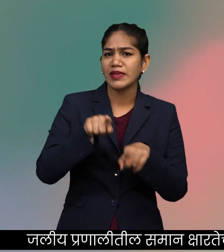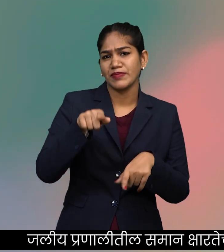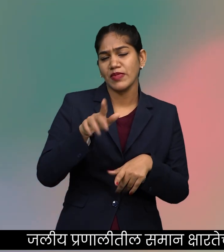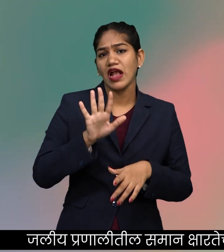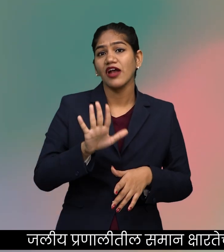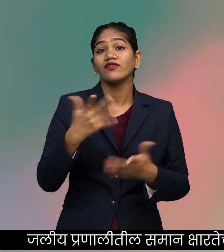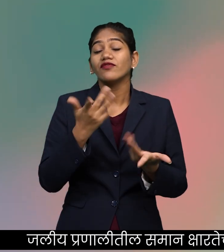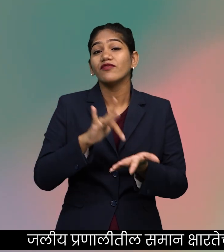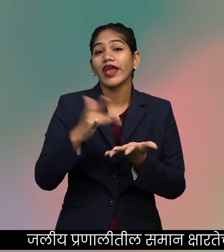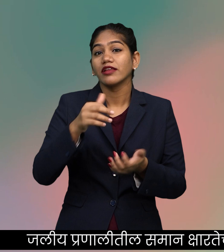आकृतिबंध.